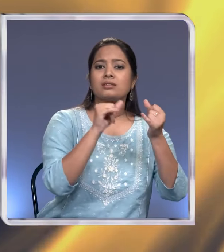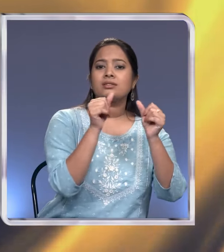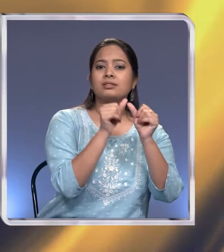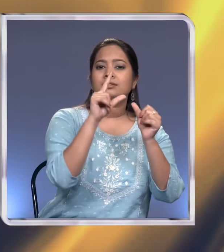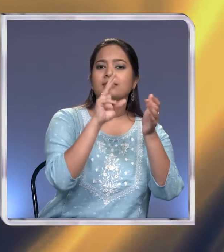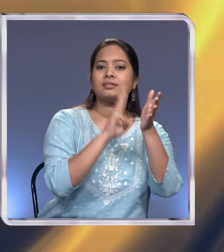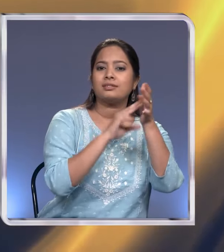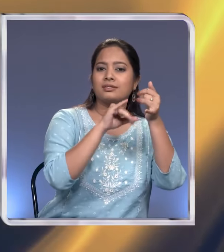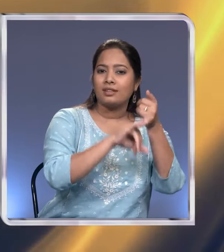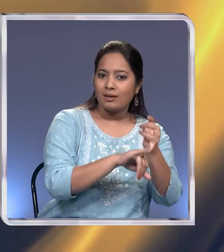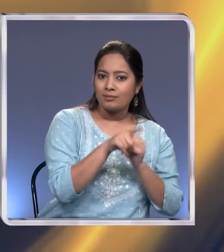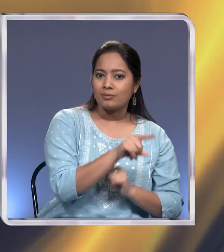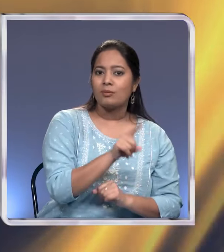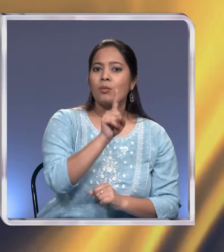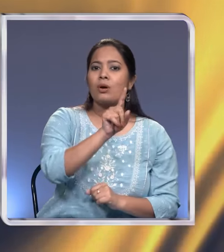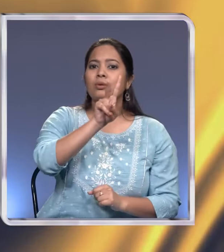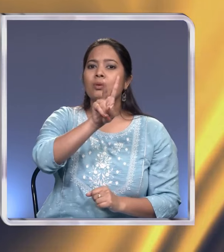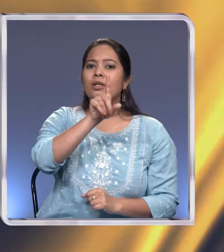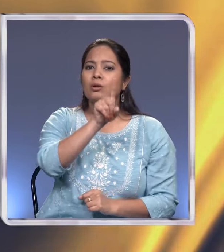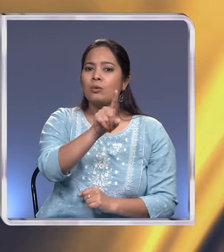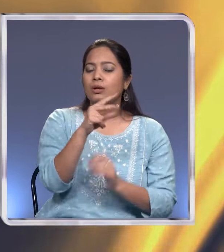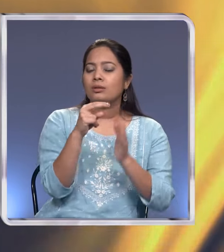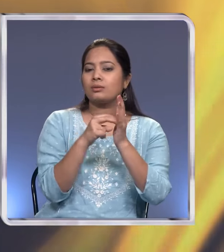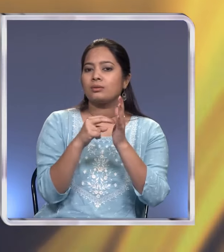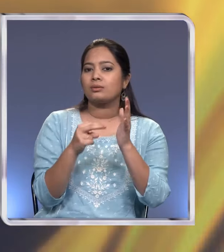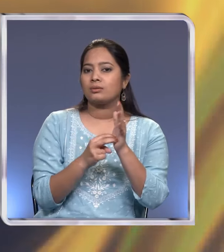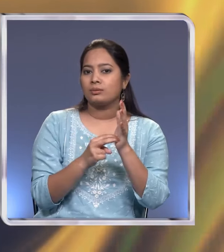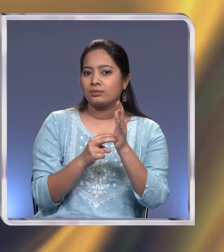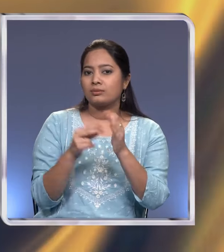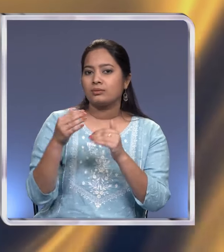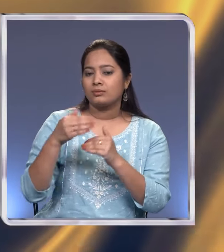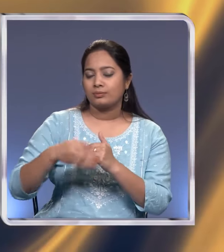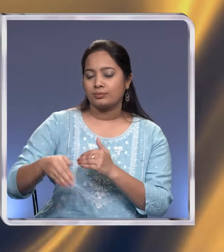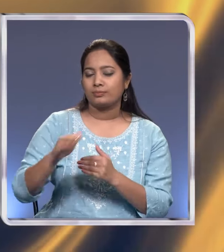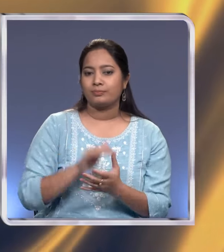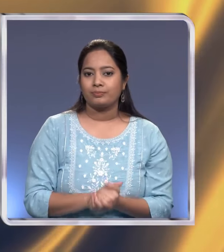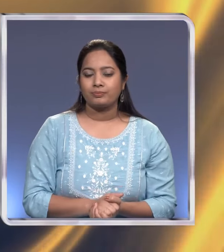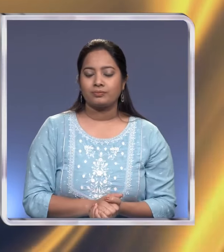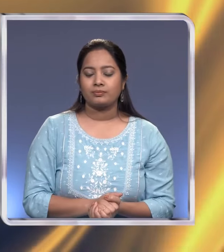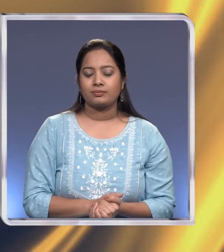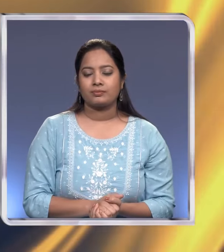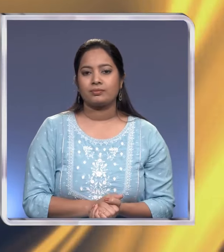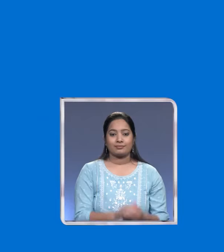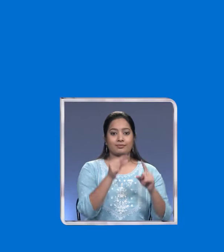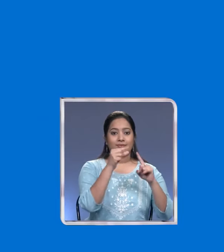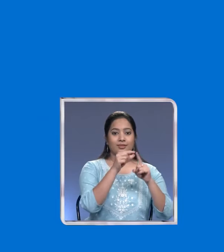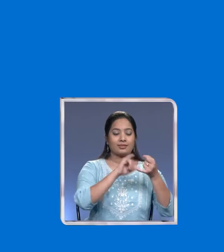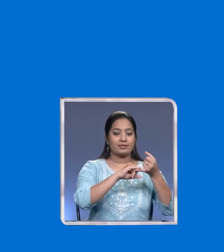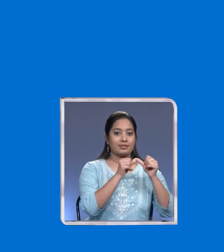लिए। शास्त्र है वचन संहिता 121 और उसके चंद वचन मैं आपके लिए पढ़ना चाहता हूं।